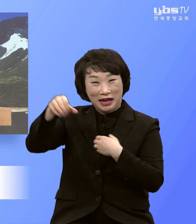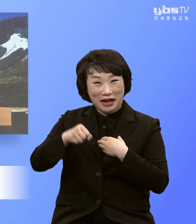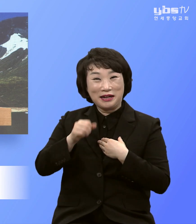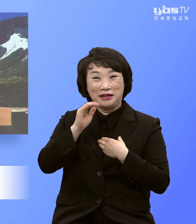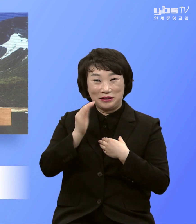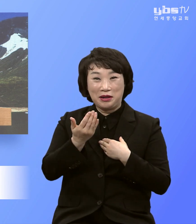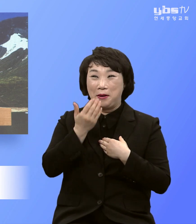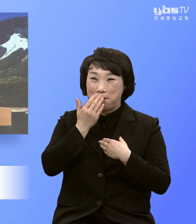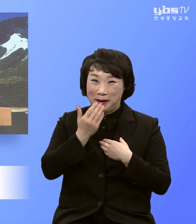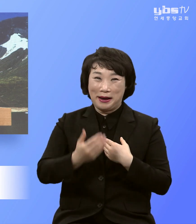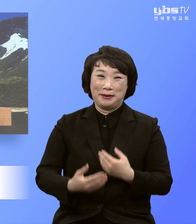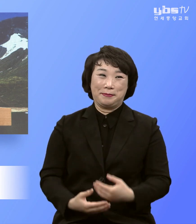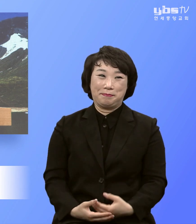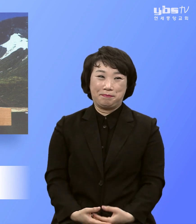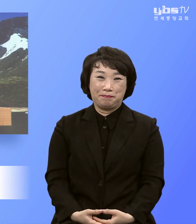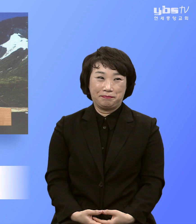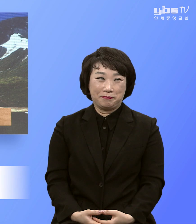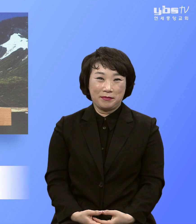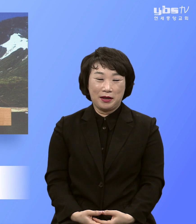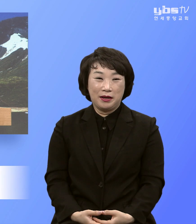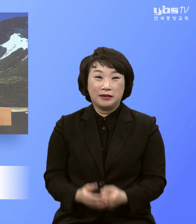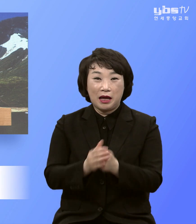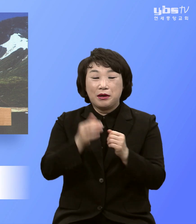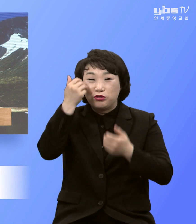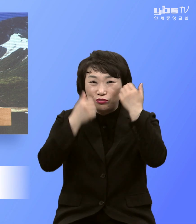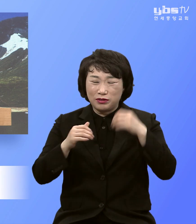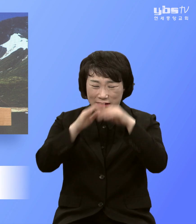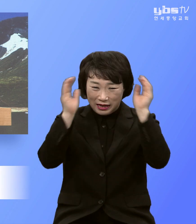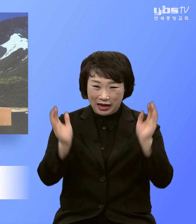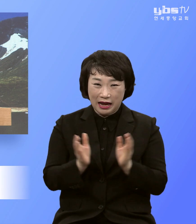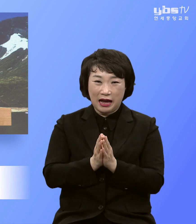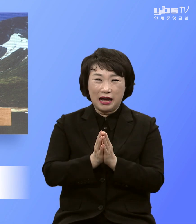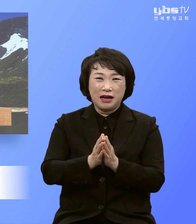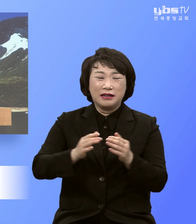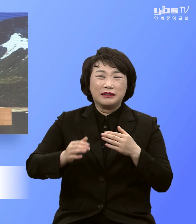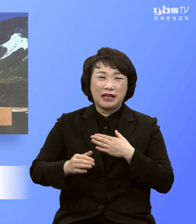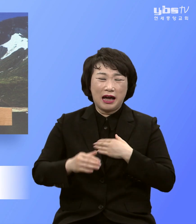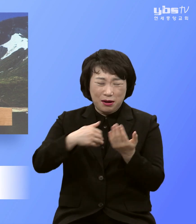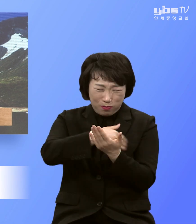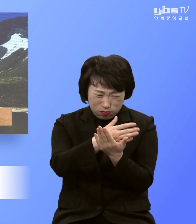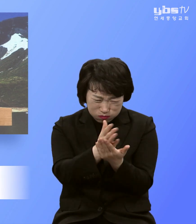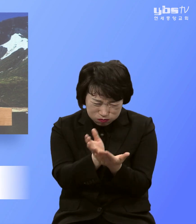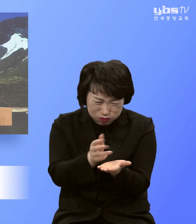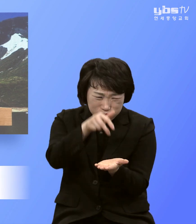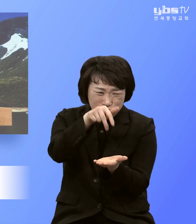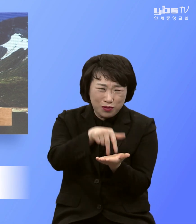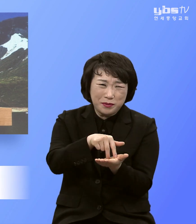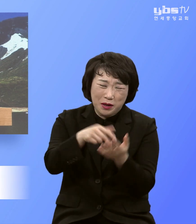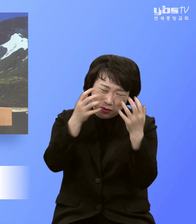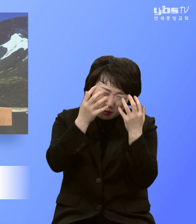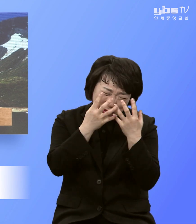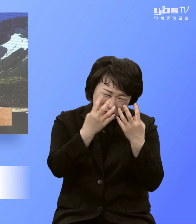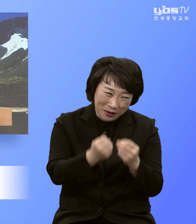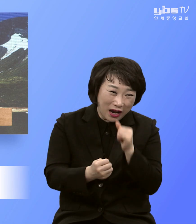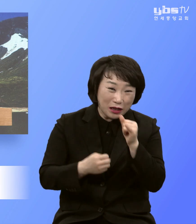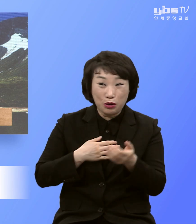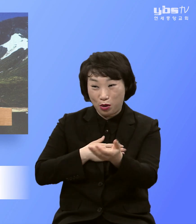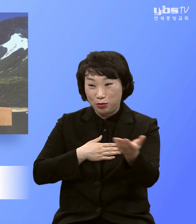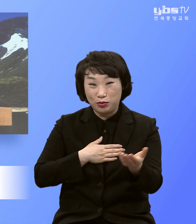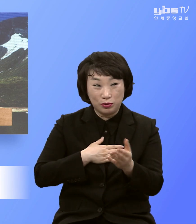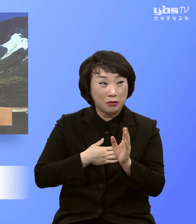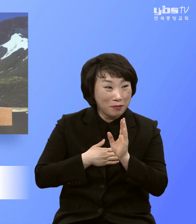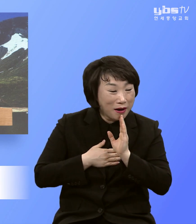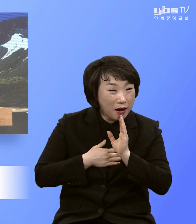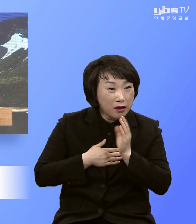될 것입니다. 그러므로 누구든지 1만 가지 사정의 고통을 끌어안고